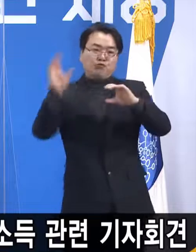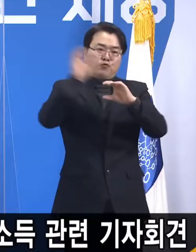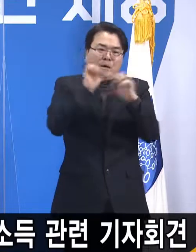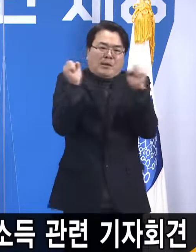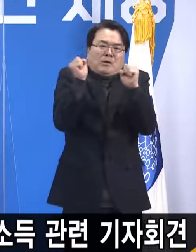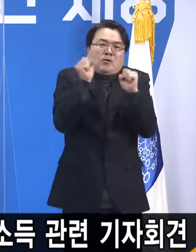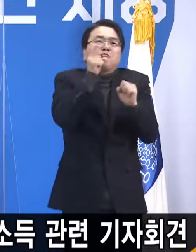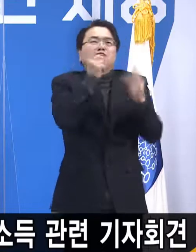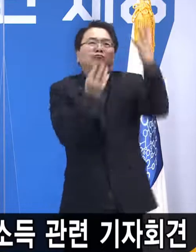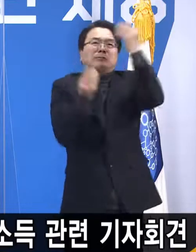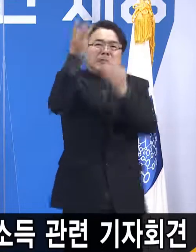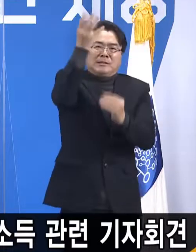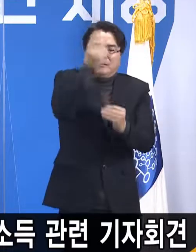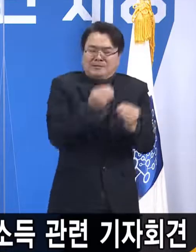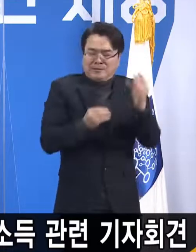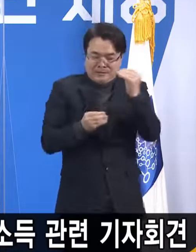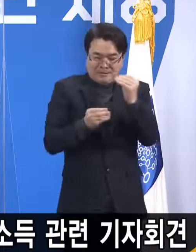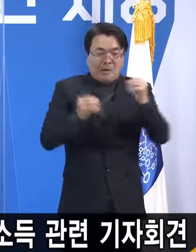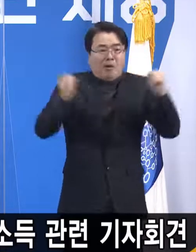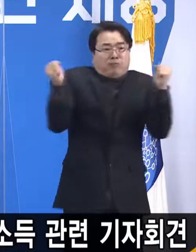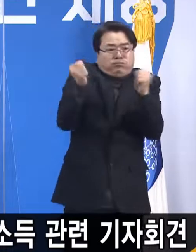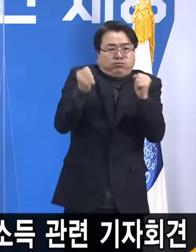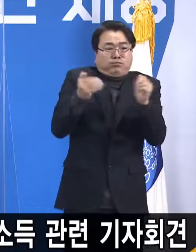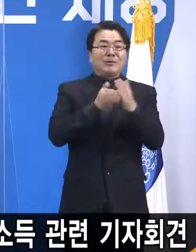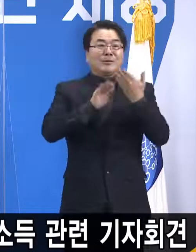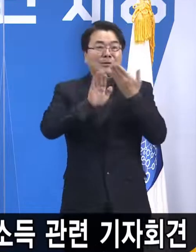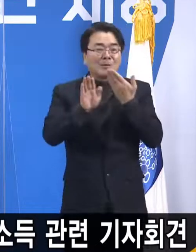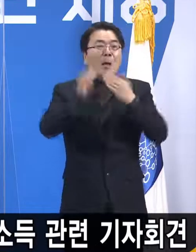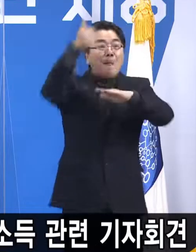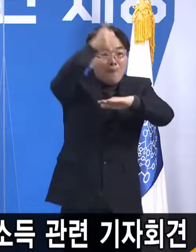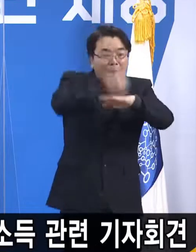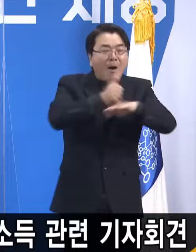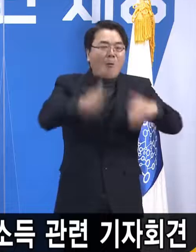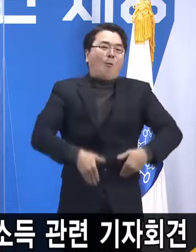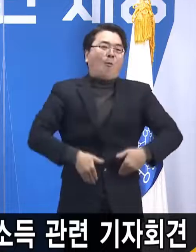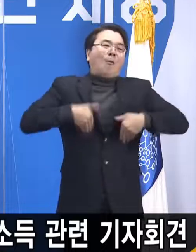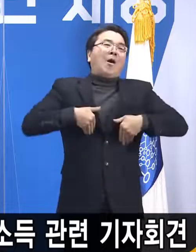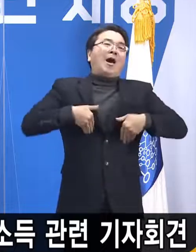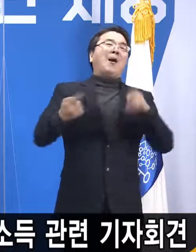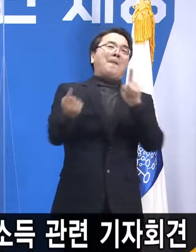형국이지만 찬 겨울이 지나면 끝내 봄이 올 것을 우리는 믿습니다.